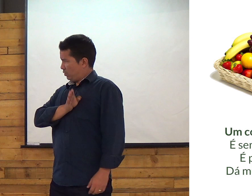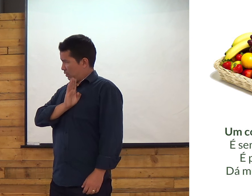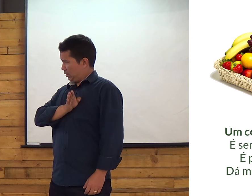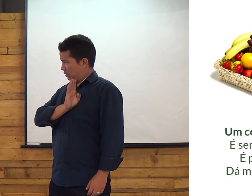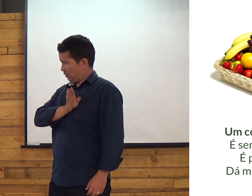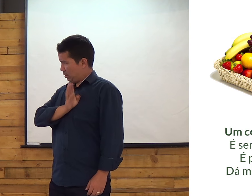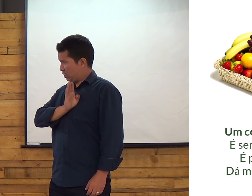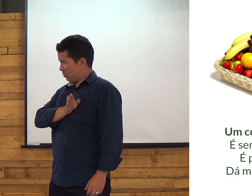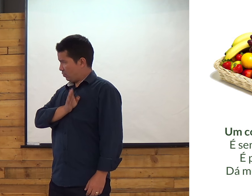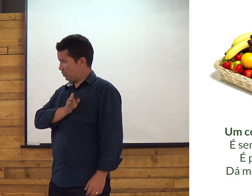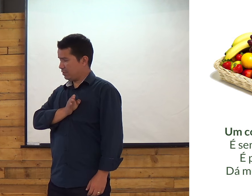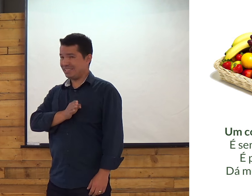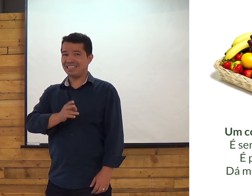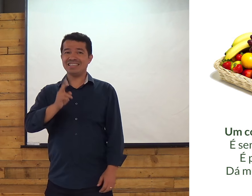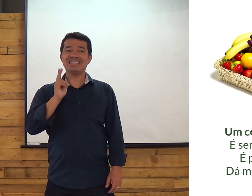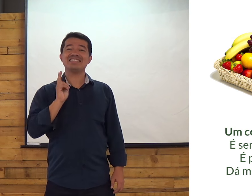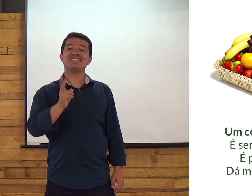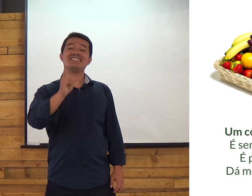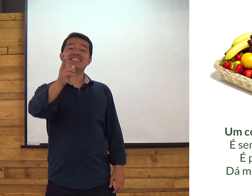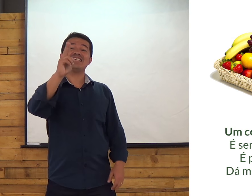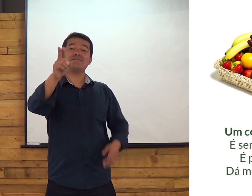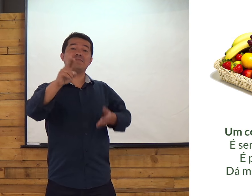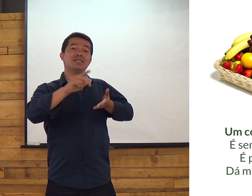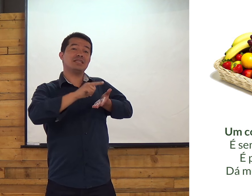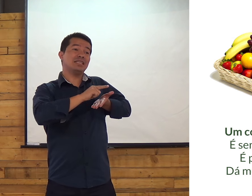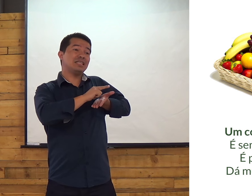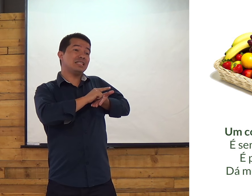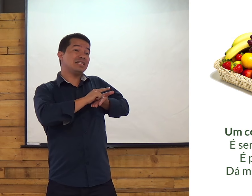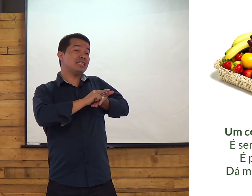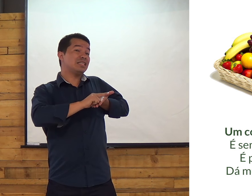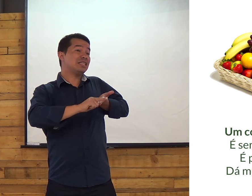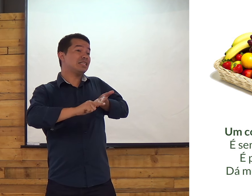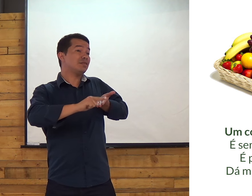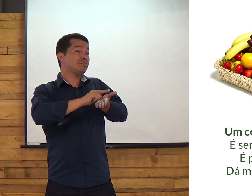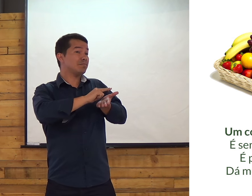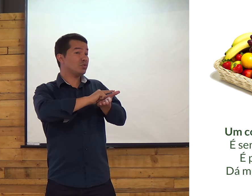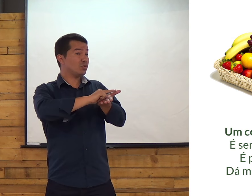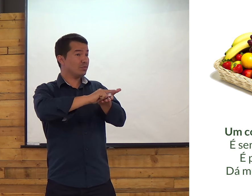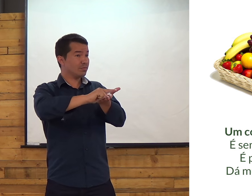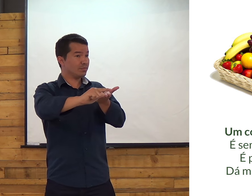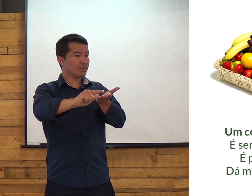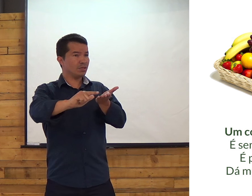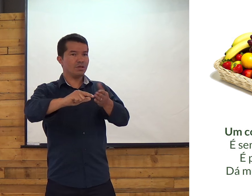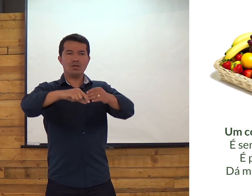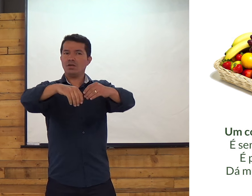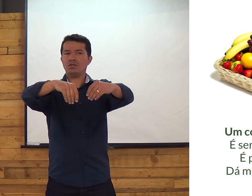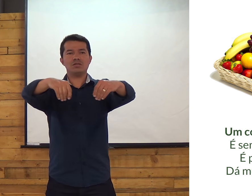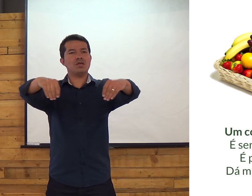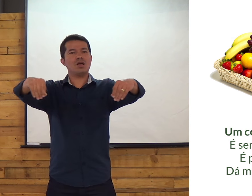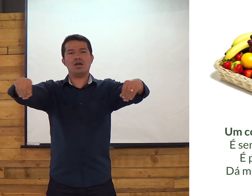Um coração bom é sempre limpo e profundo.